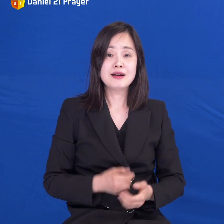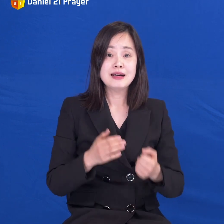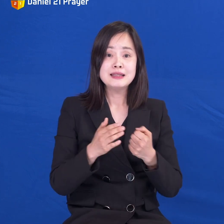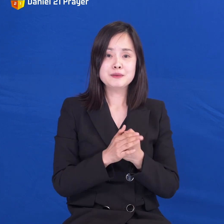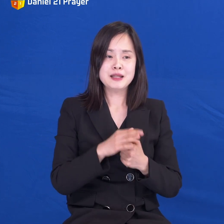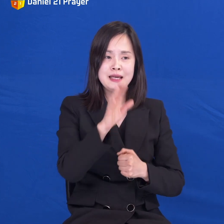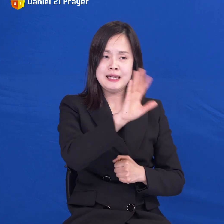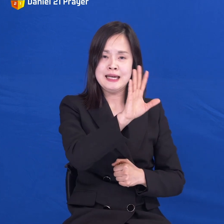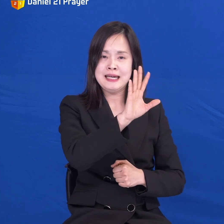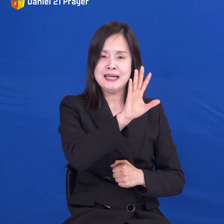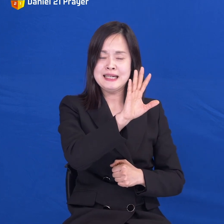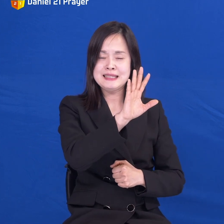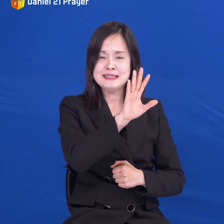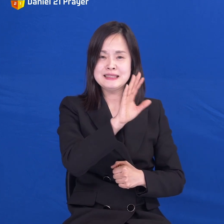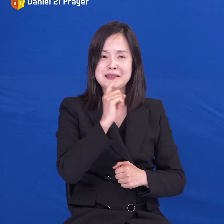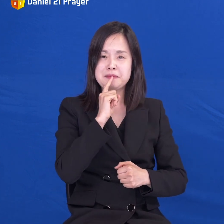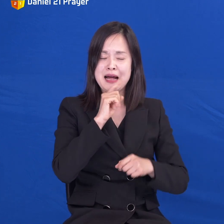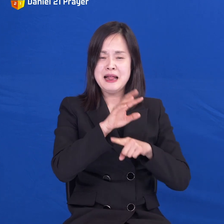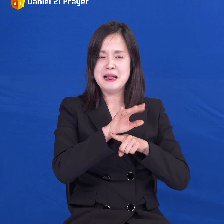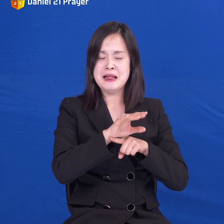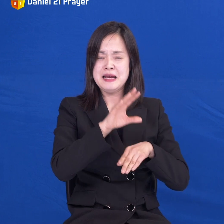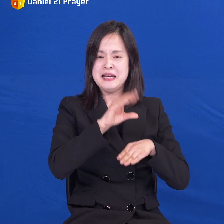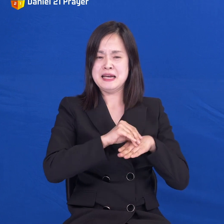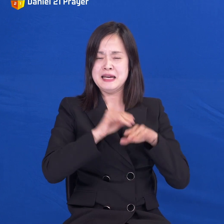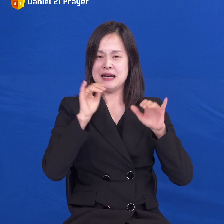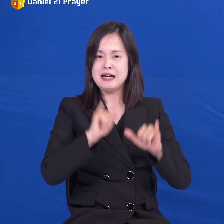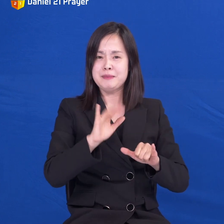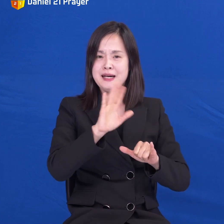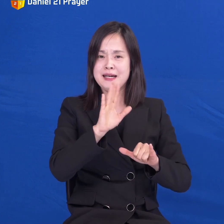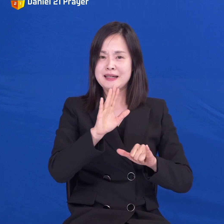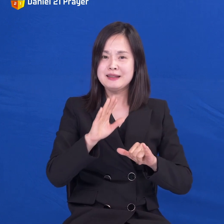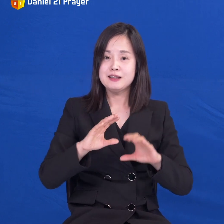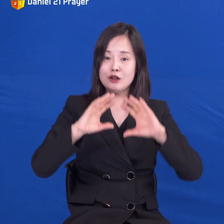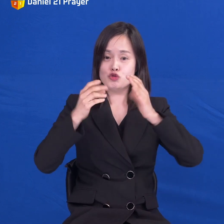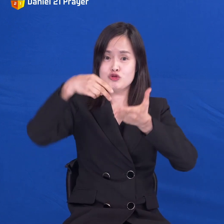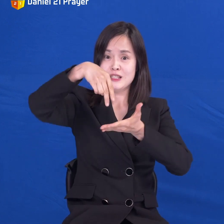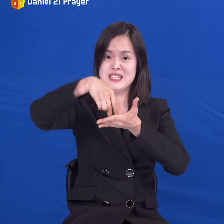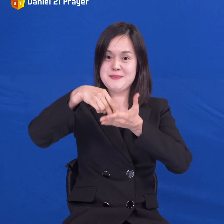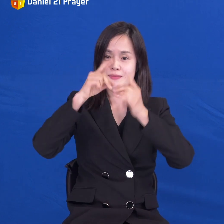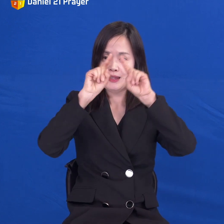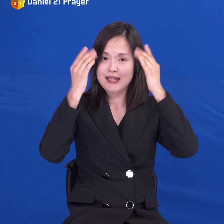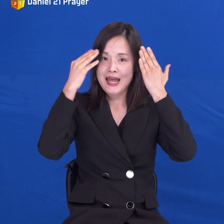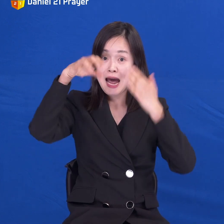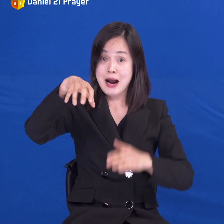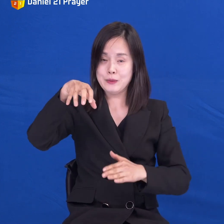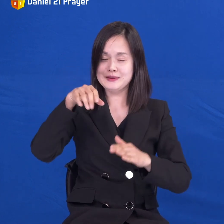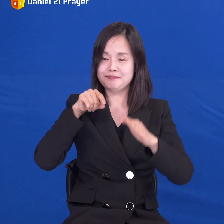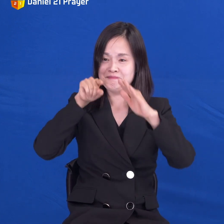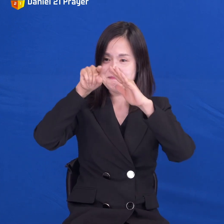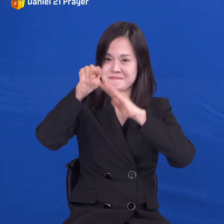국립대학으로 갔습니다. 대학생들하고 가면은 표준어가 나올 것 같더라고요. 그래서